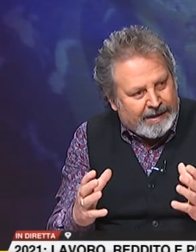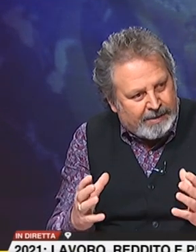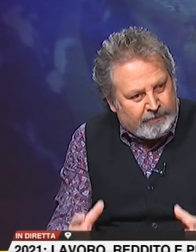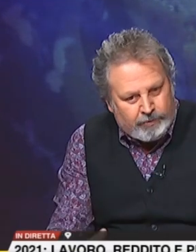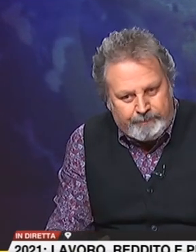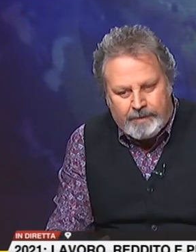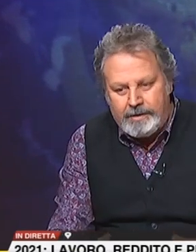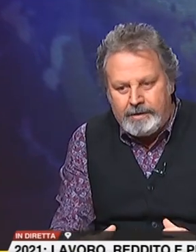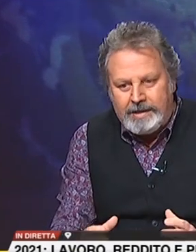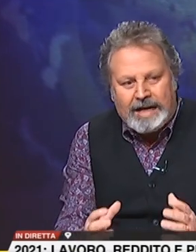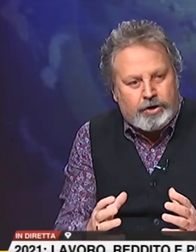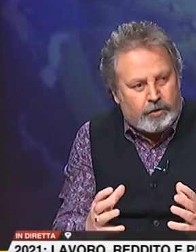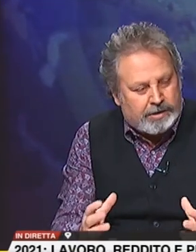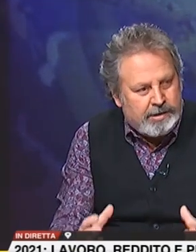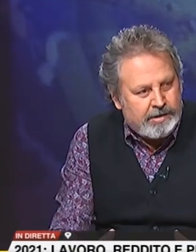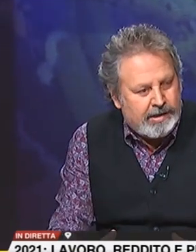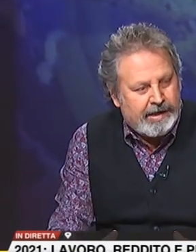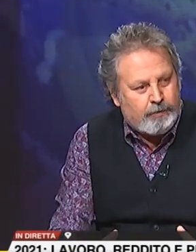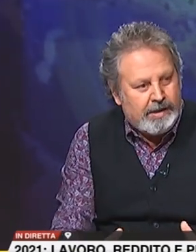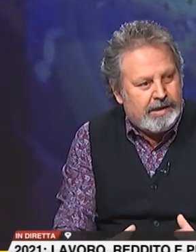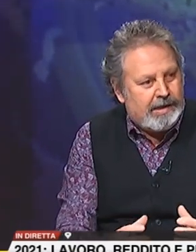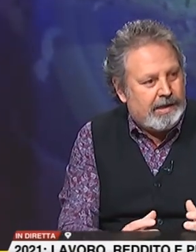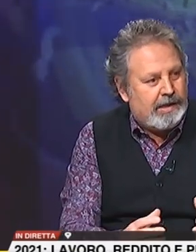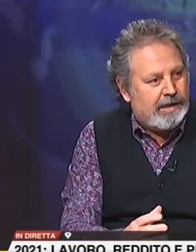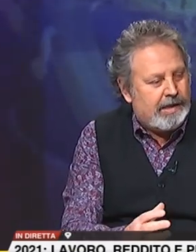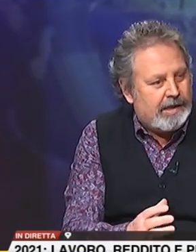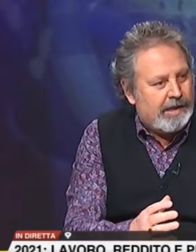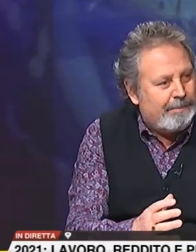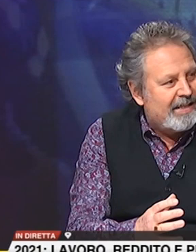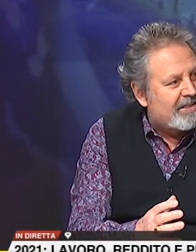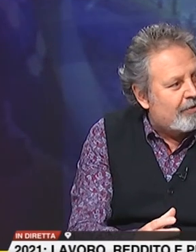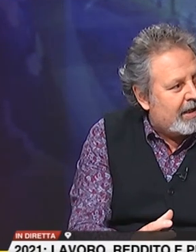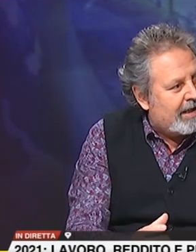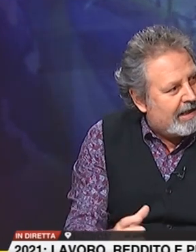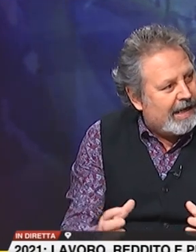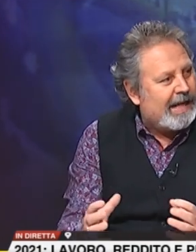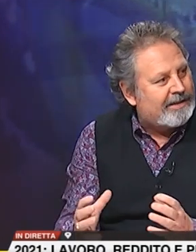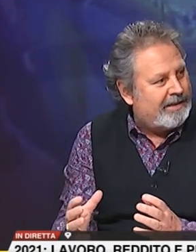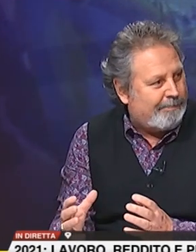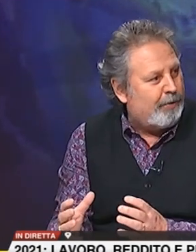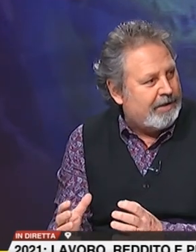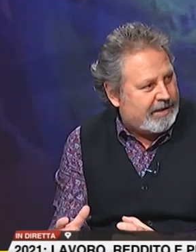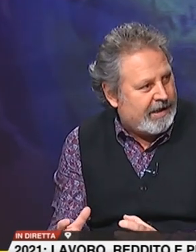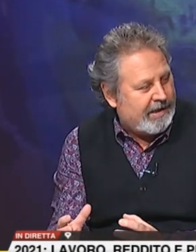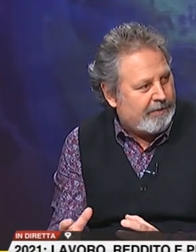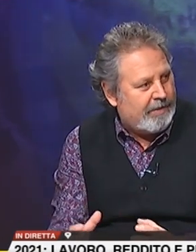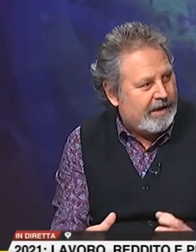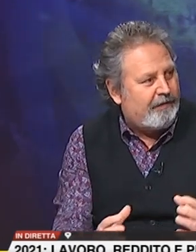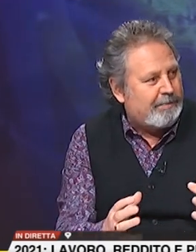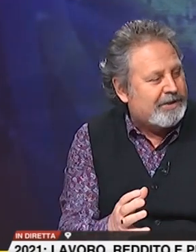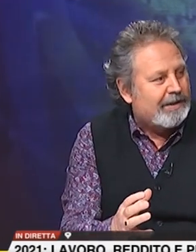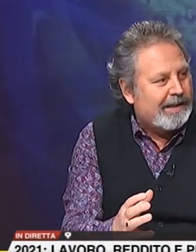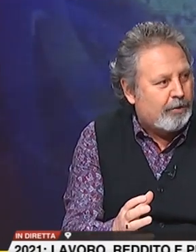del Parlamento gli accordi, certo, e quindi la mediazione è l'arte della politica e